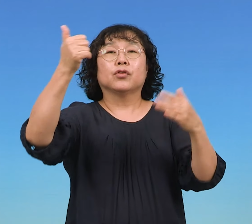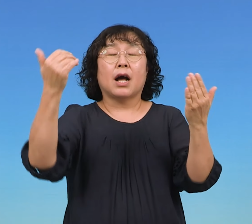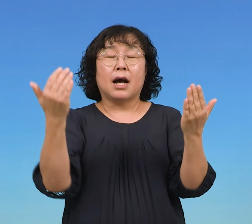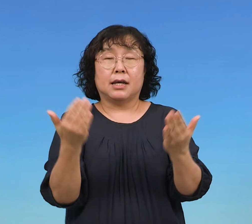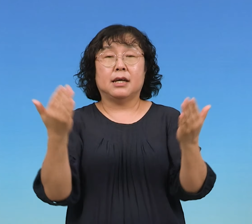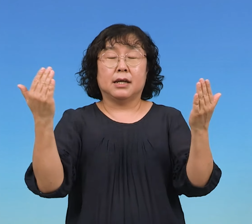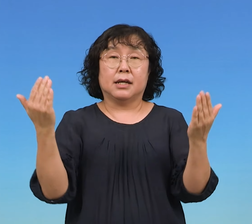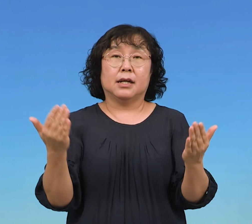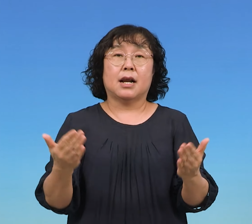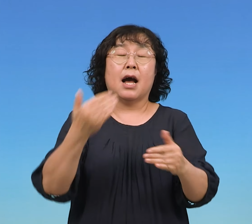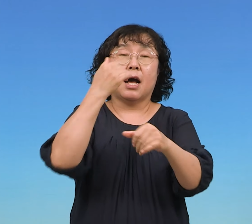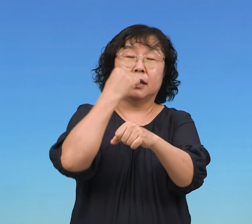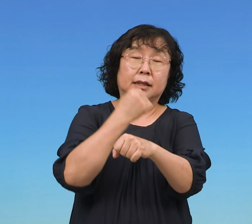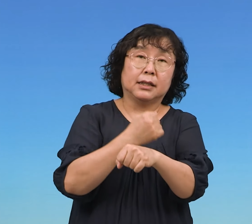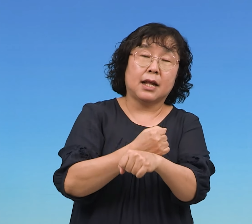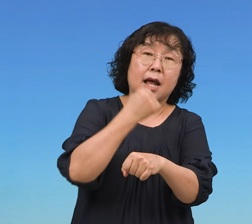주가 일하시네.